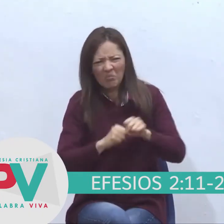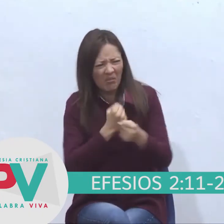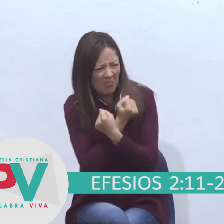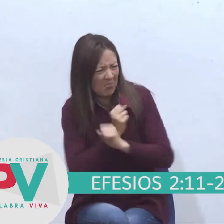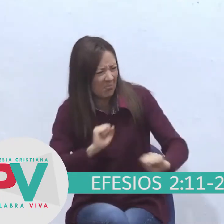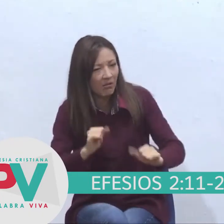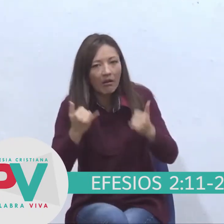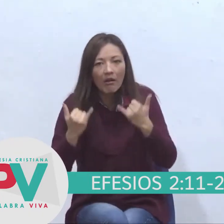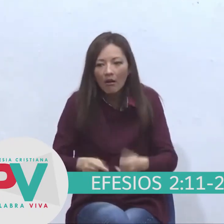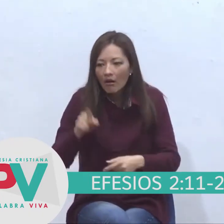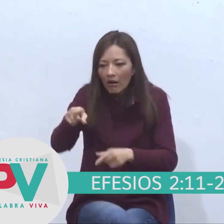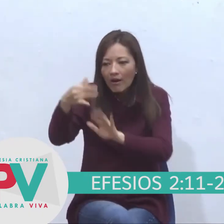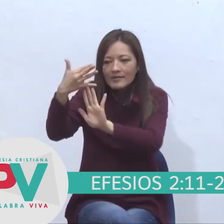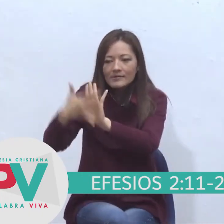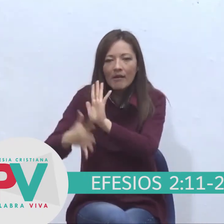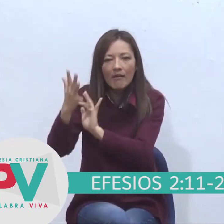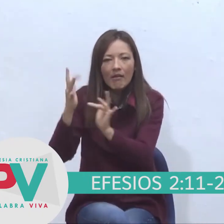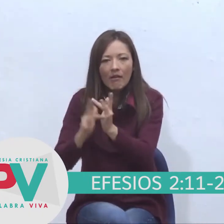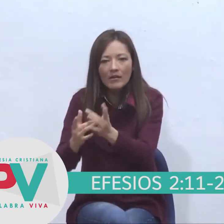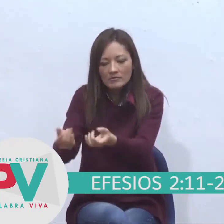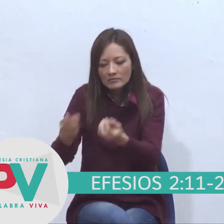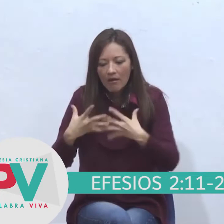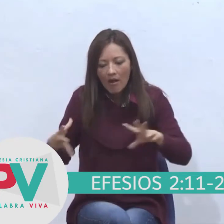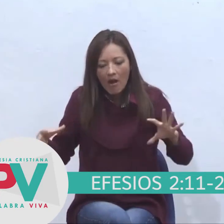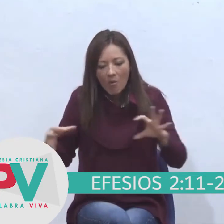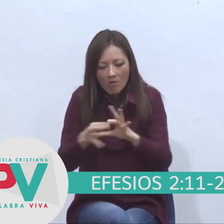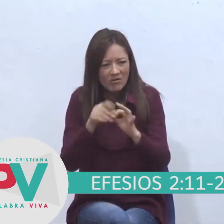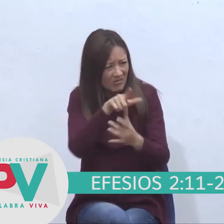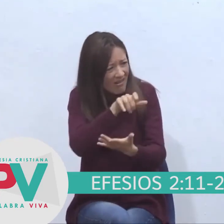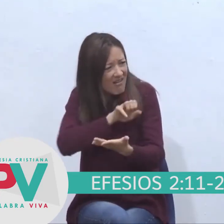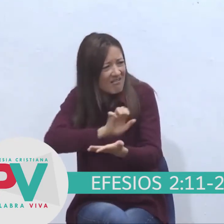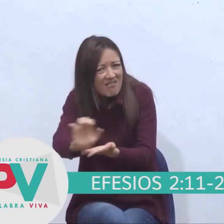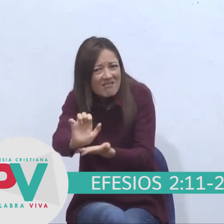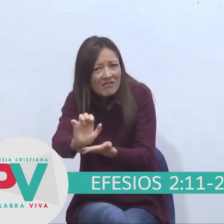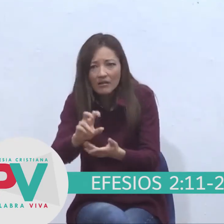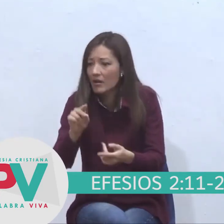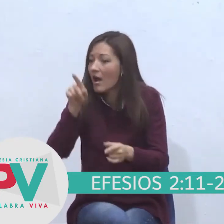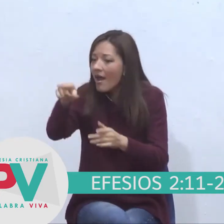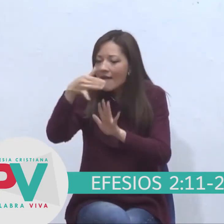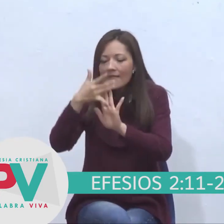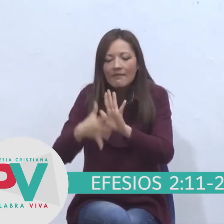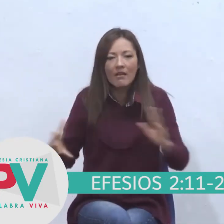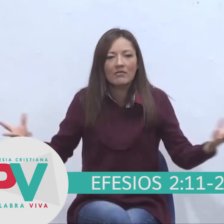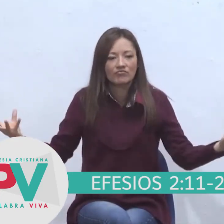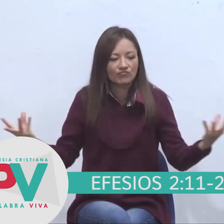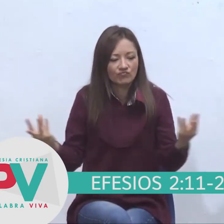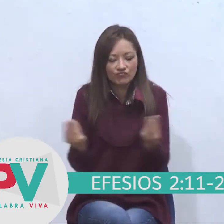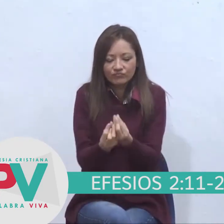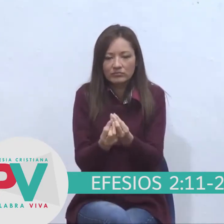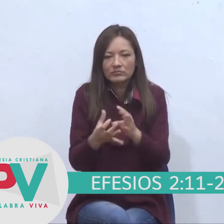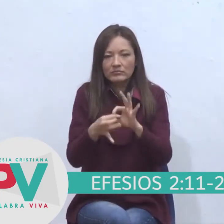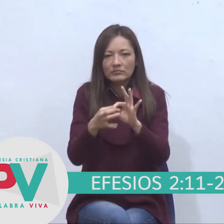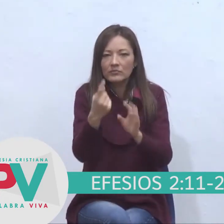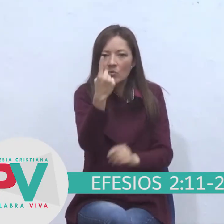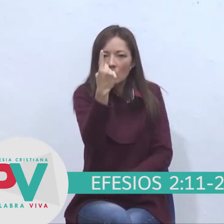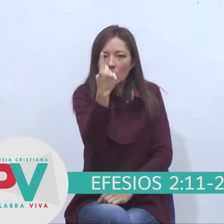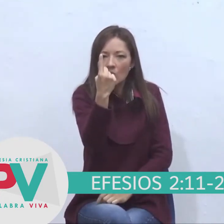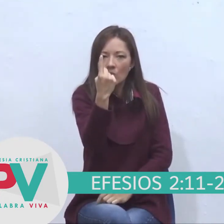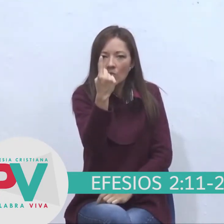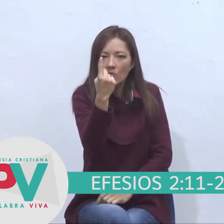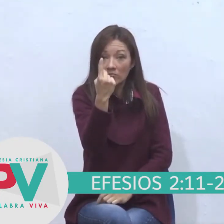ahora que tenemos la sangre, ¿la vamos a rechazar? Esta sangre nos ha hecho uno solo, uno solo.